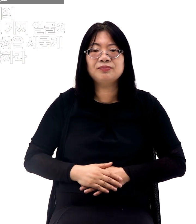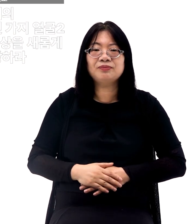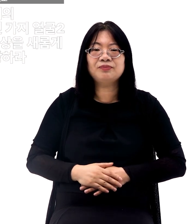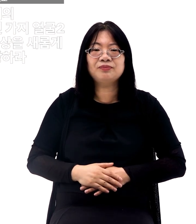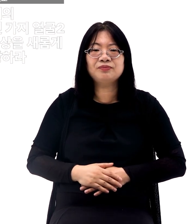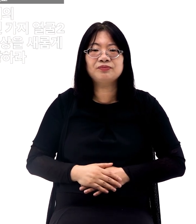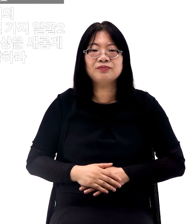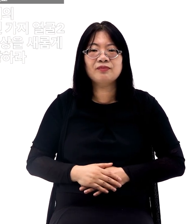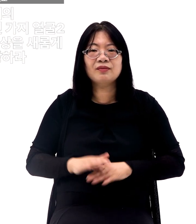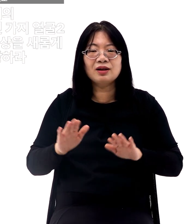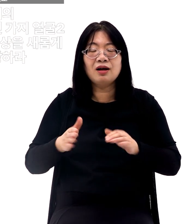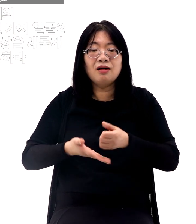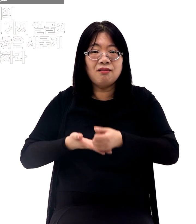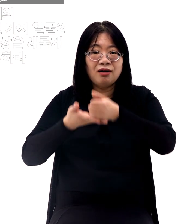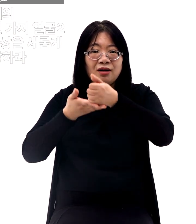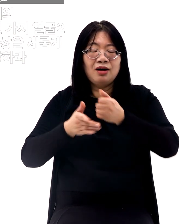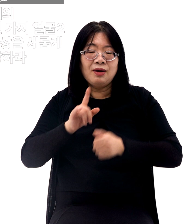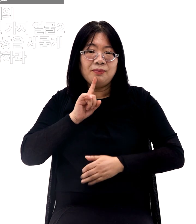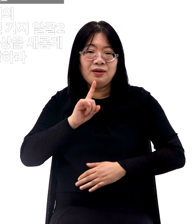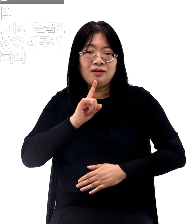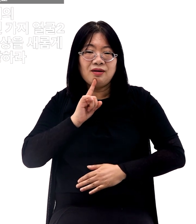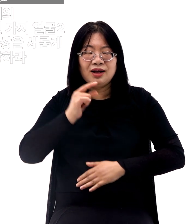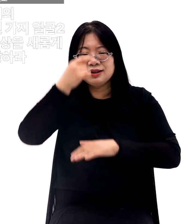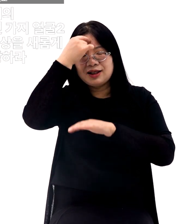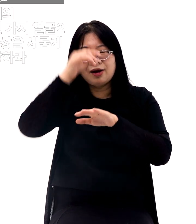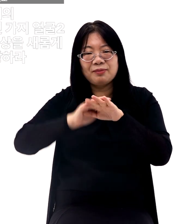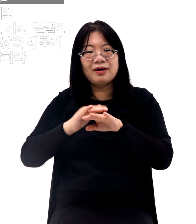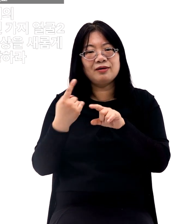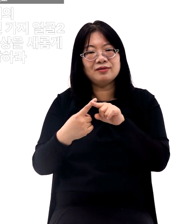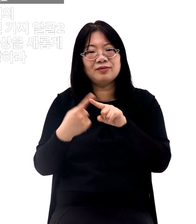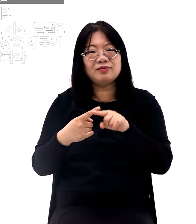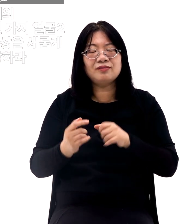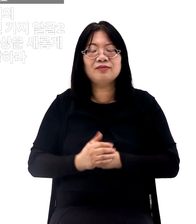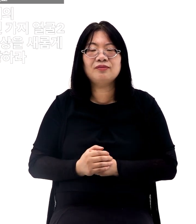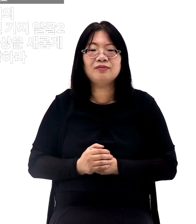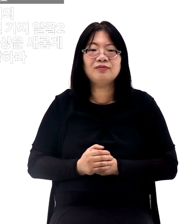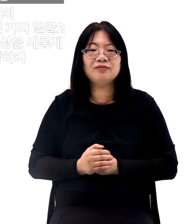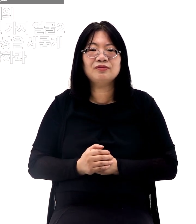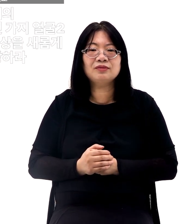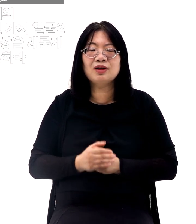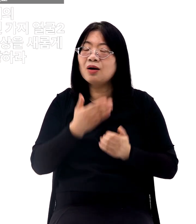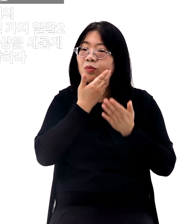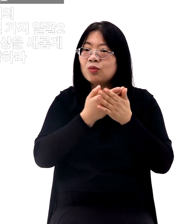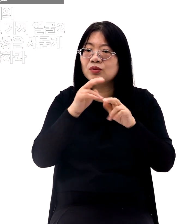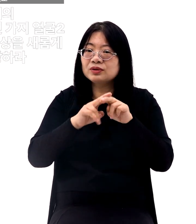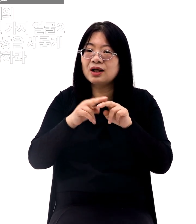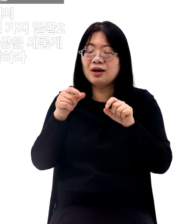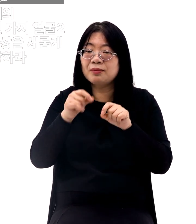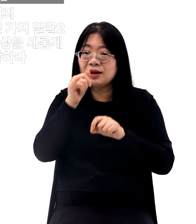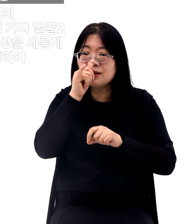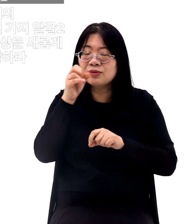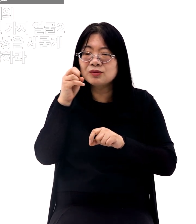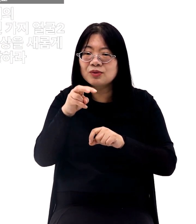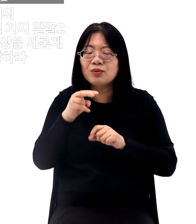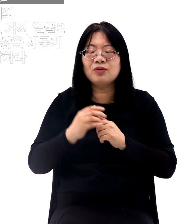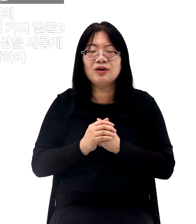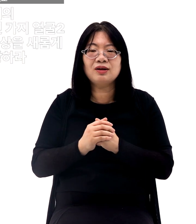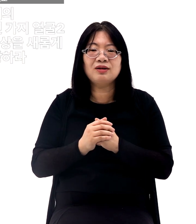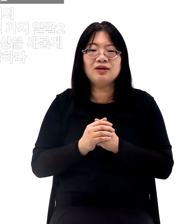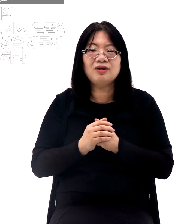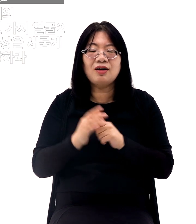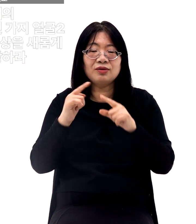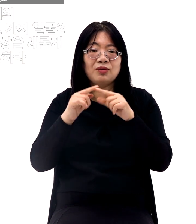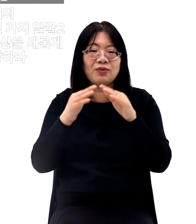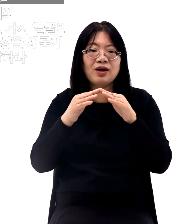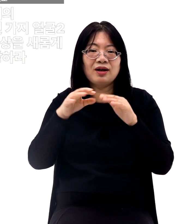근데 여기 섬긴다라는 말이 사실은 예배입니다. 그러니까 보좌 앞에 있고 또 그의